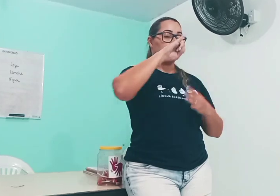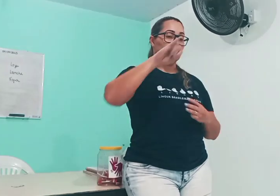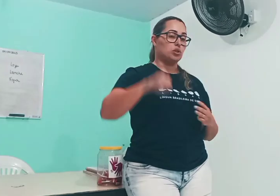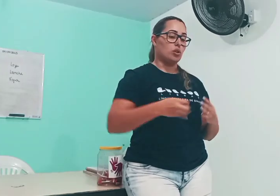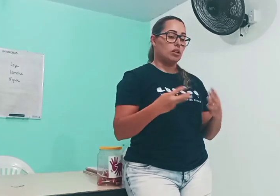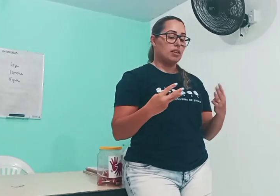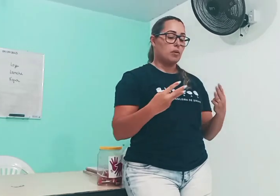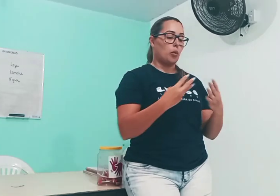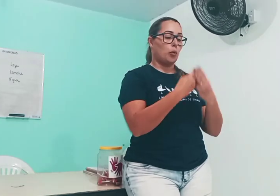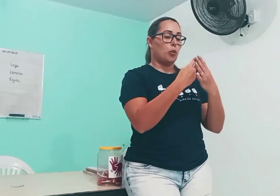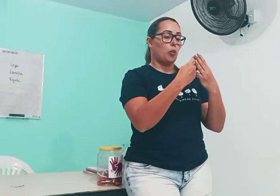Davi, J,